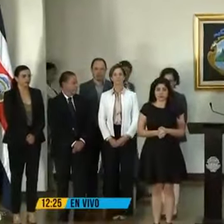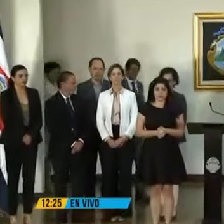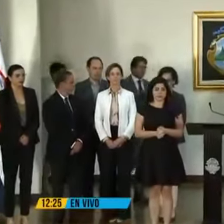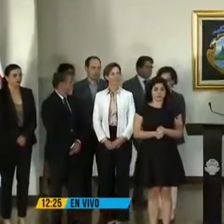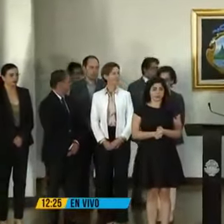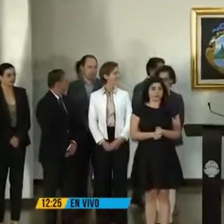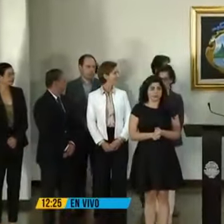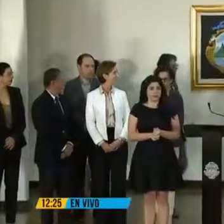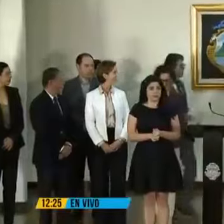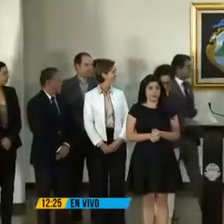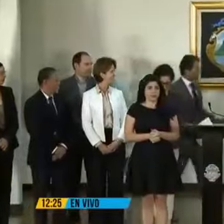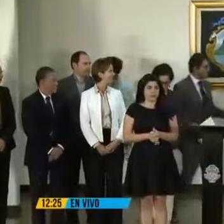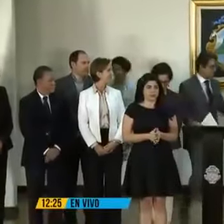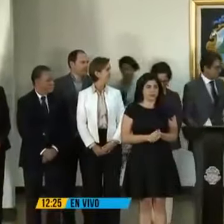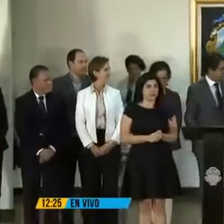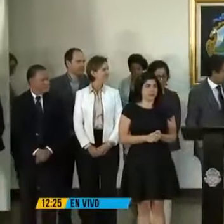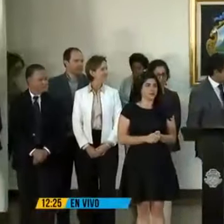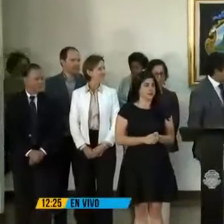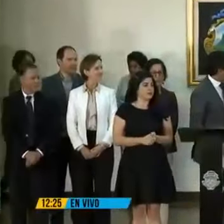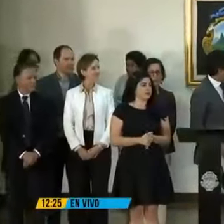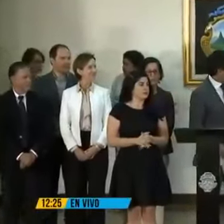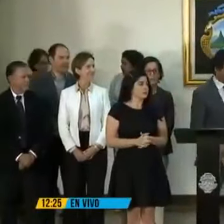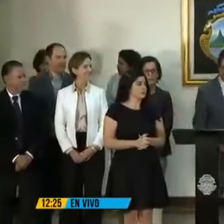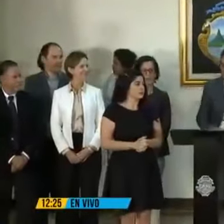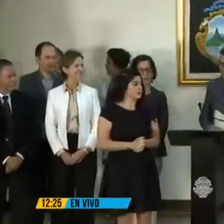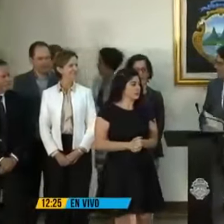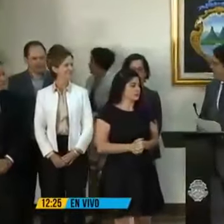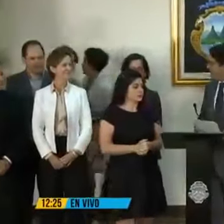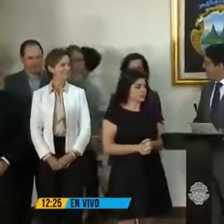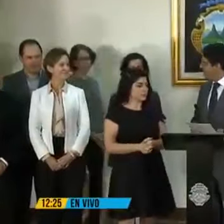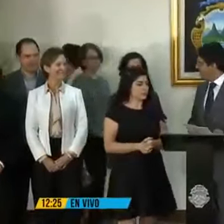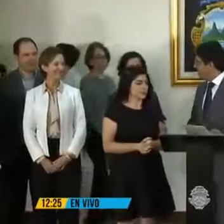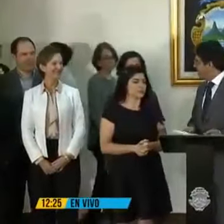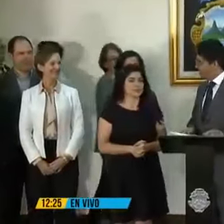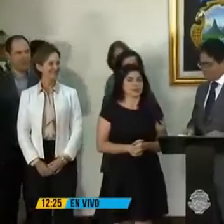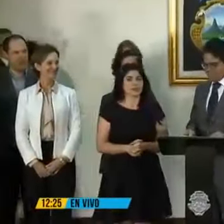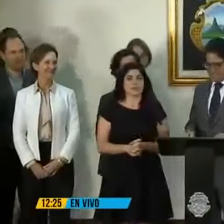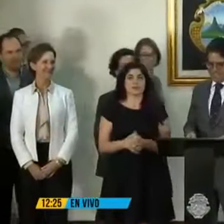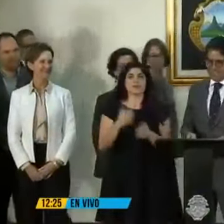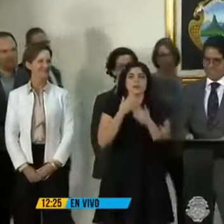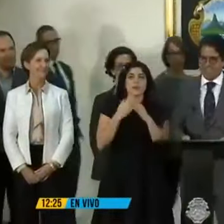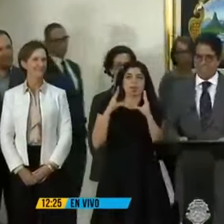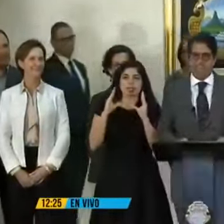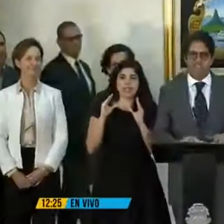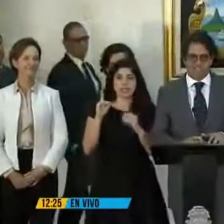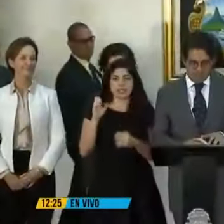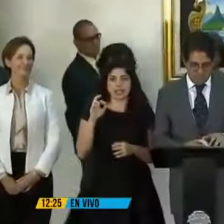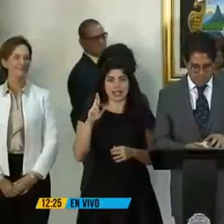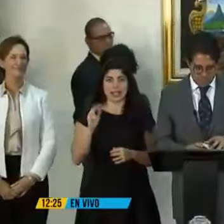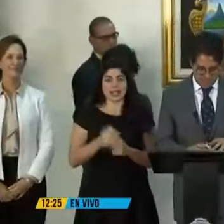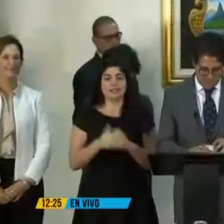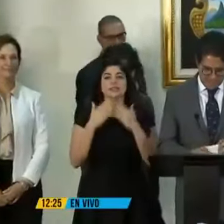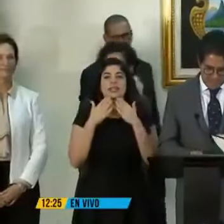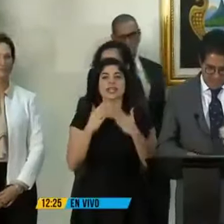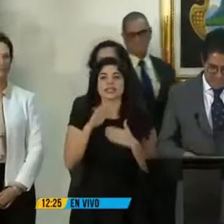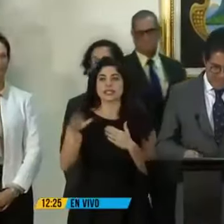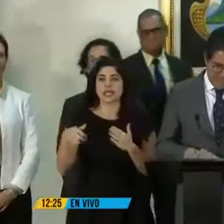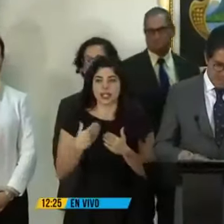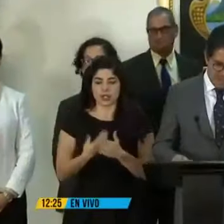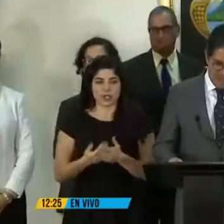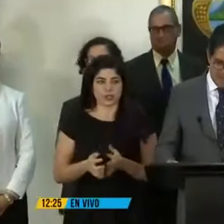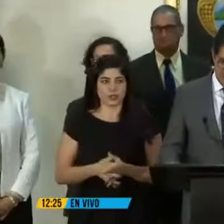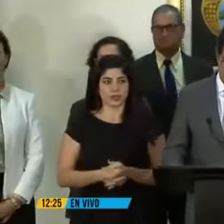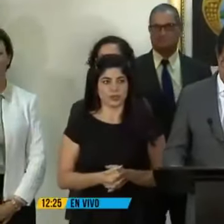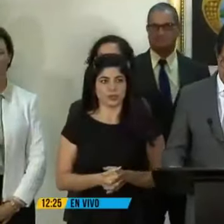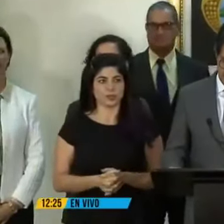Viene el ministro Edgar Mora para dar un mensaje y vamos a escucharlo en este momento. Muy buenas tardes, don Edgar. Gracias a todos.